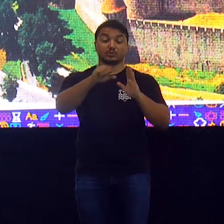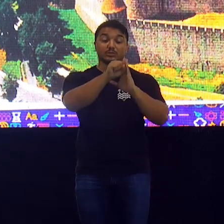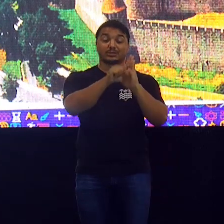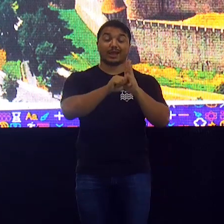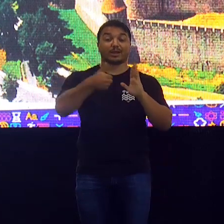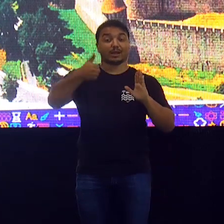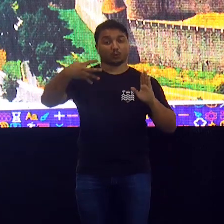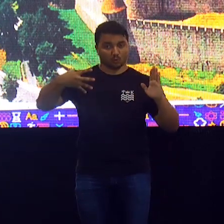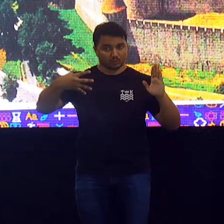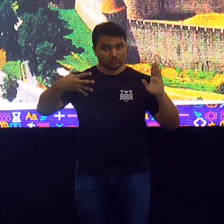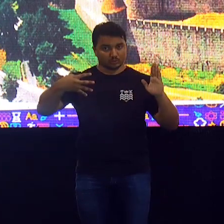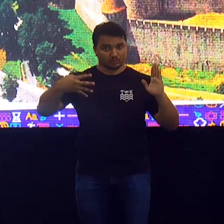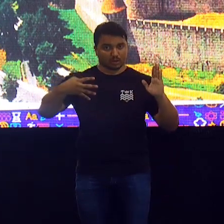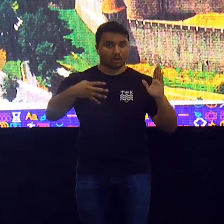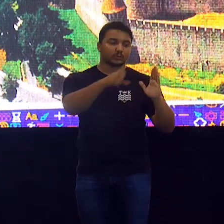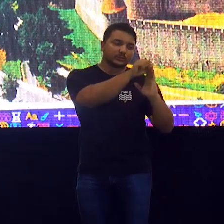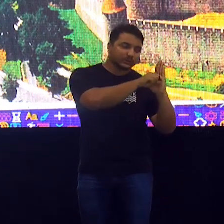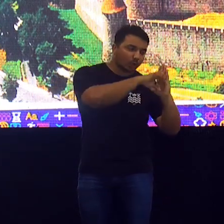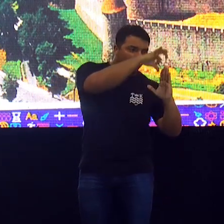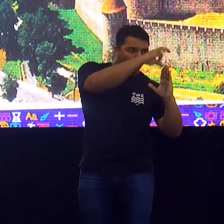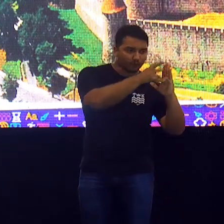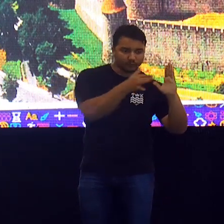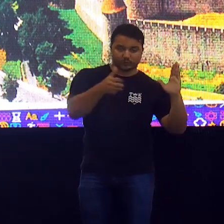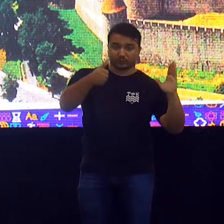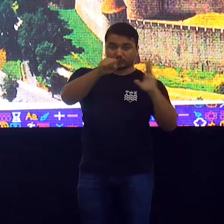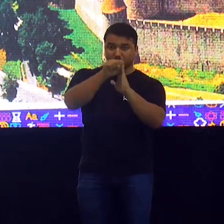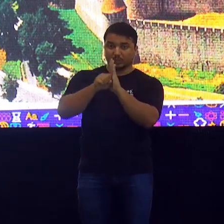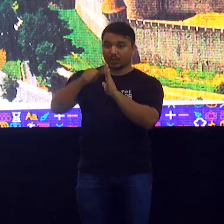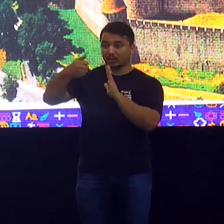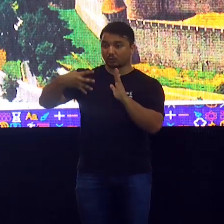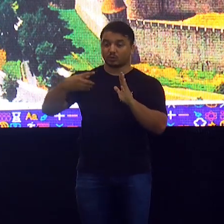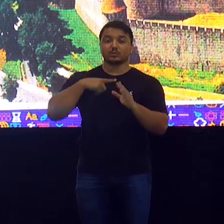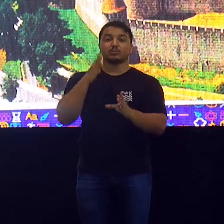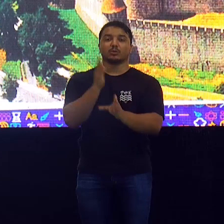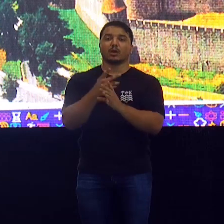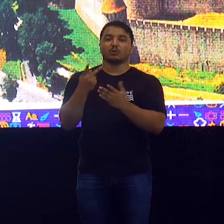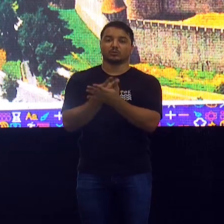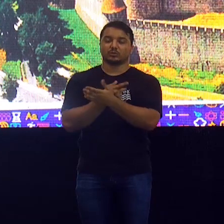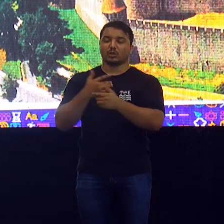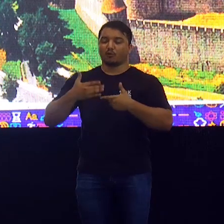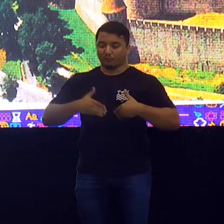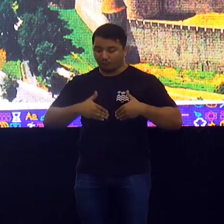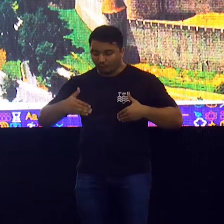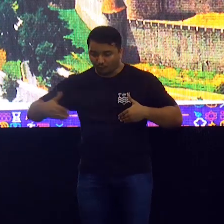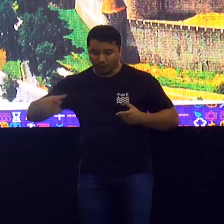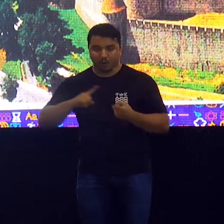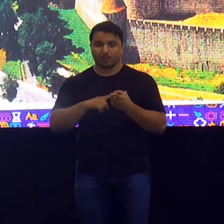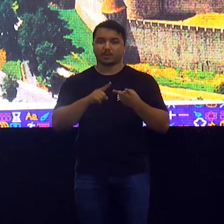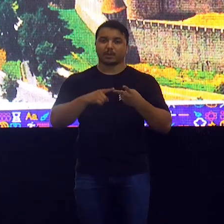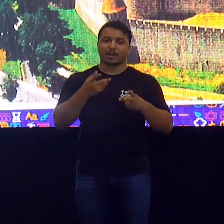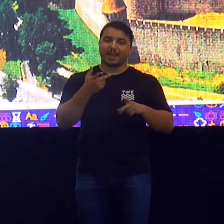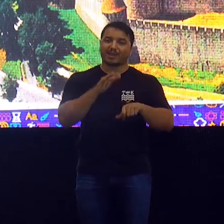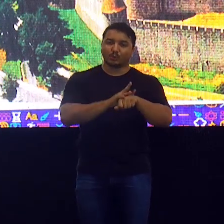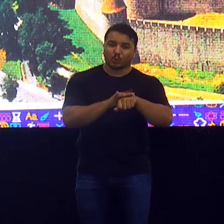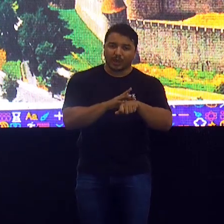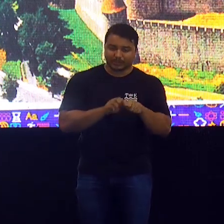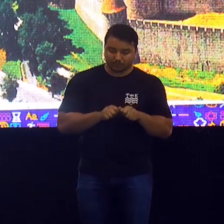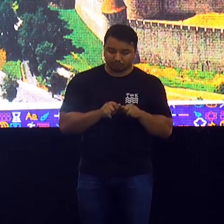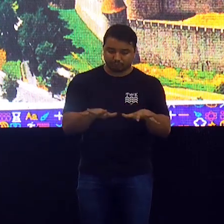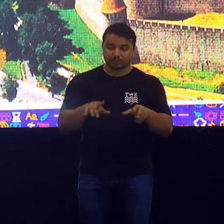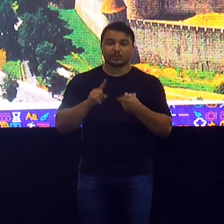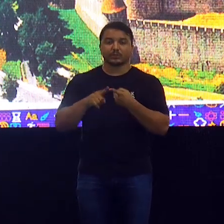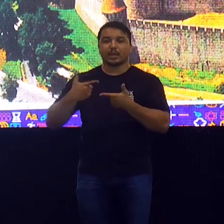XIV. Quais são os elementos dessa crise? Fome, peste, guerra. Falou fome, peste e